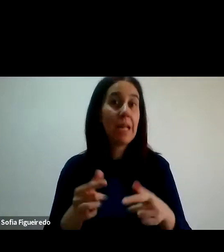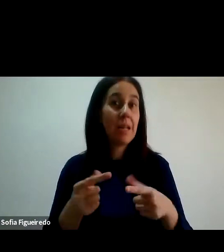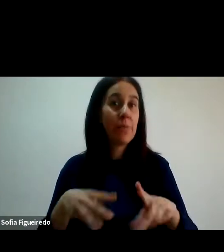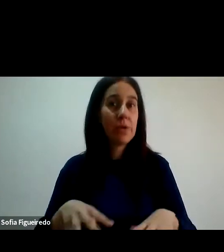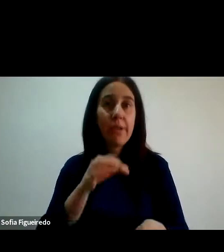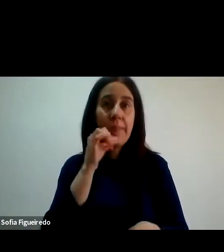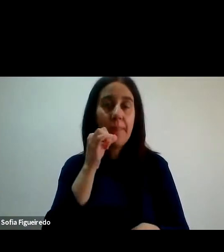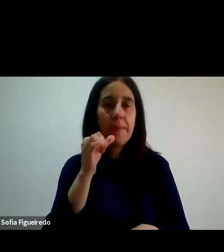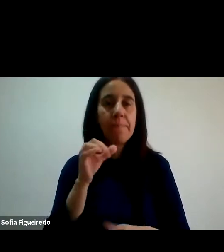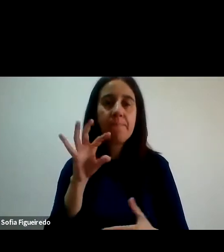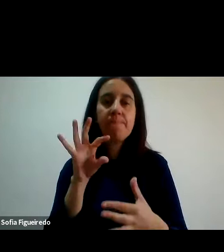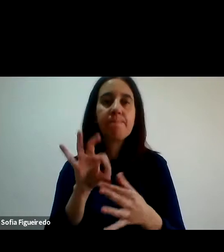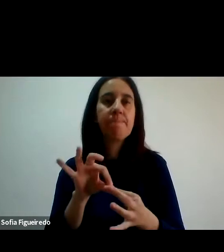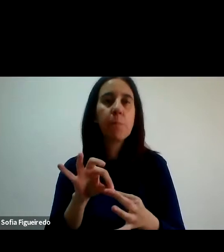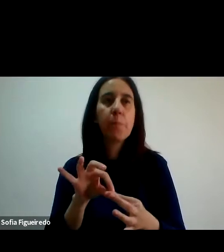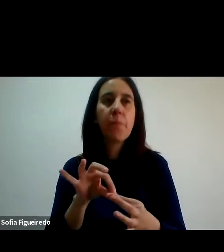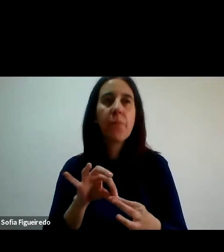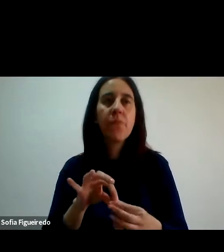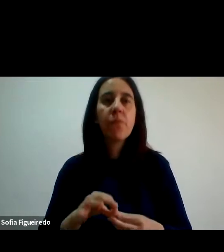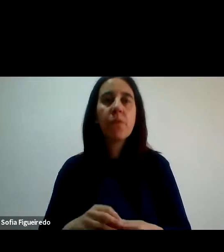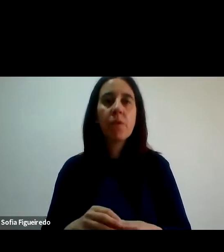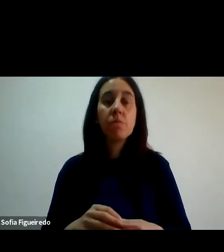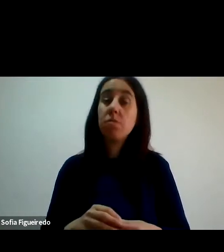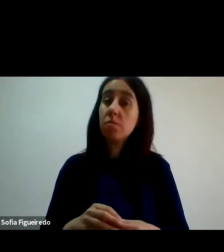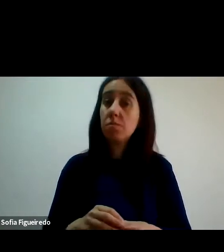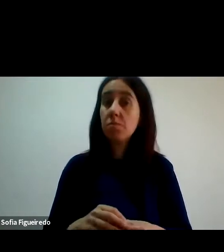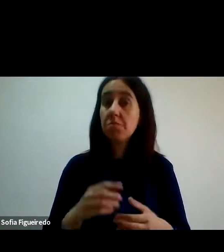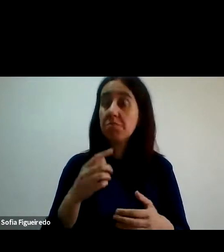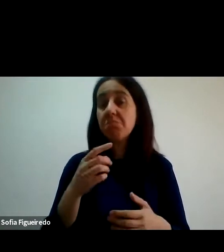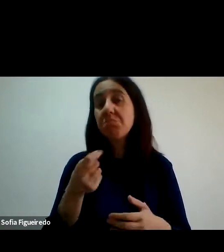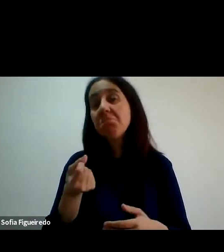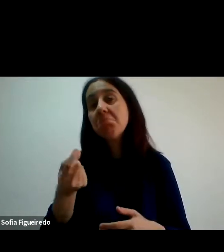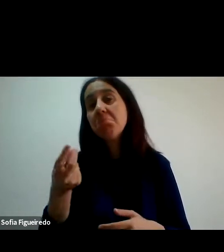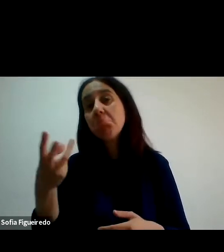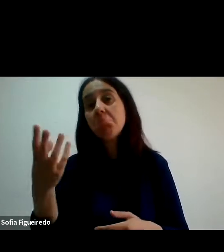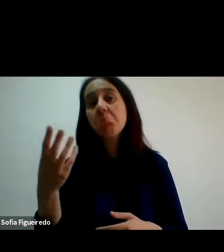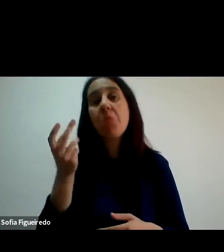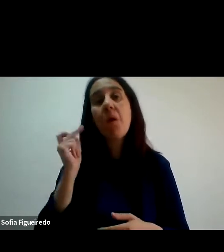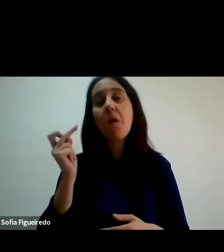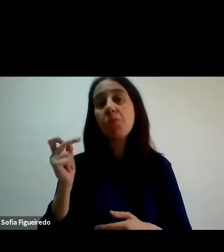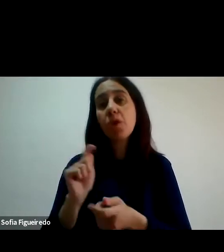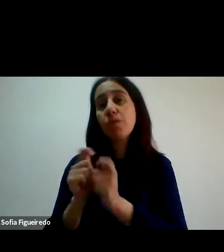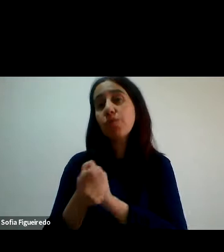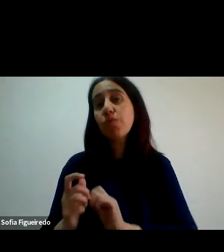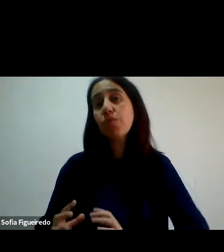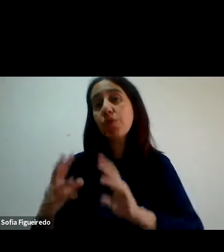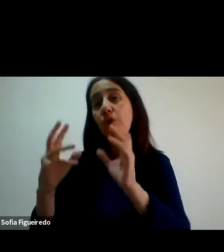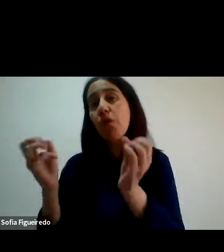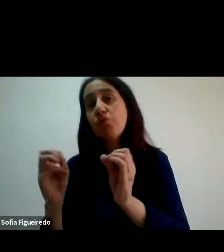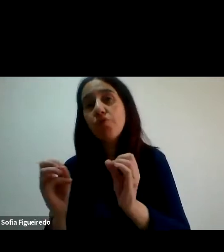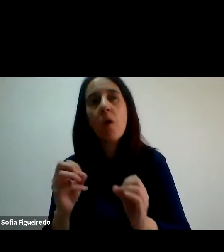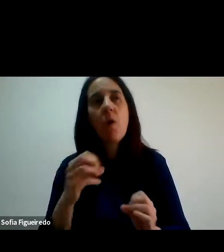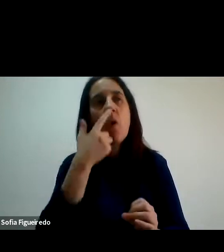vezes está feita, em muitos casos não evoluiu ao longo dos anos, noutros não está adaptada ao público